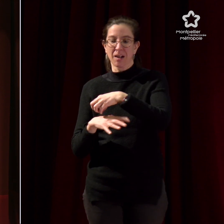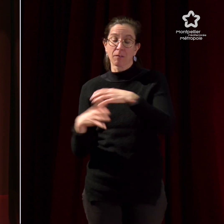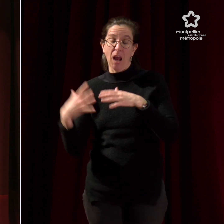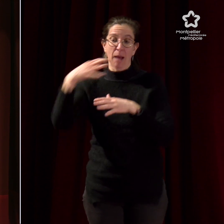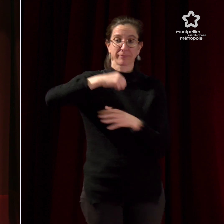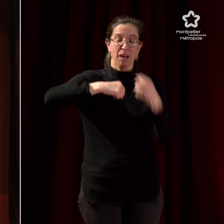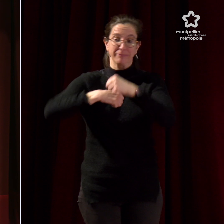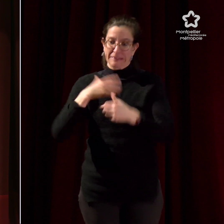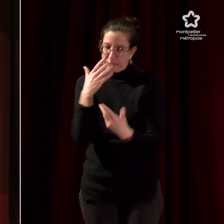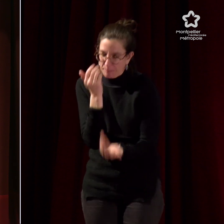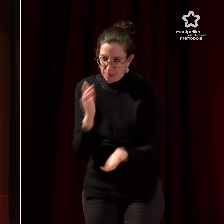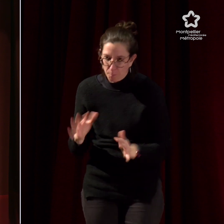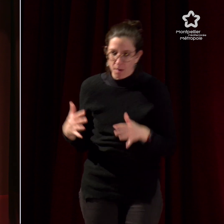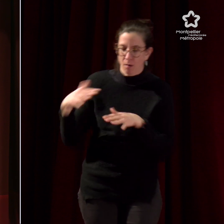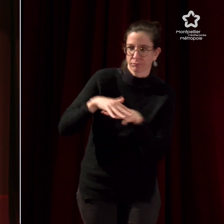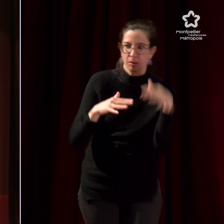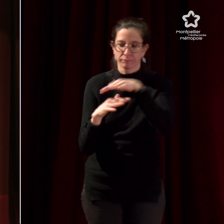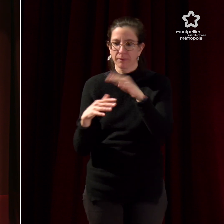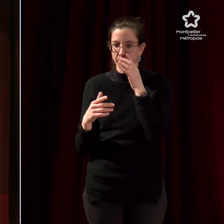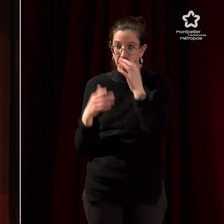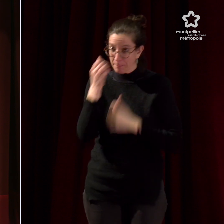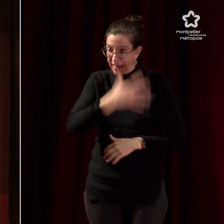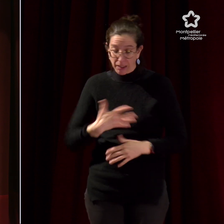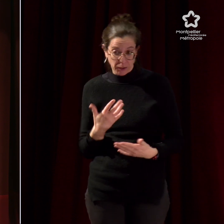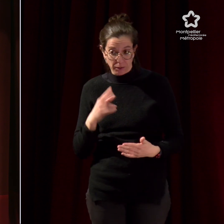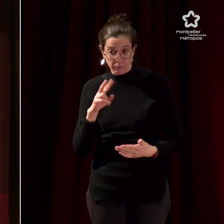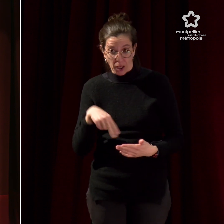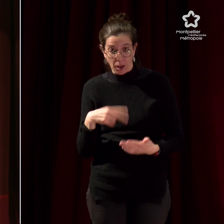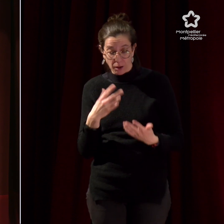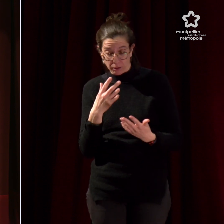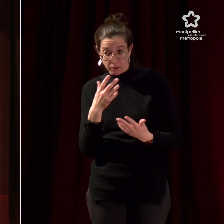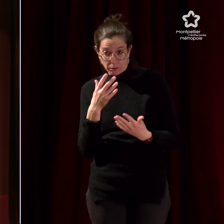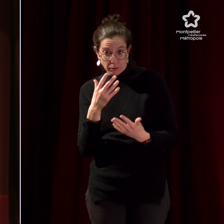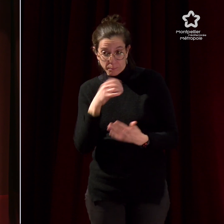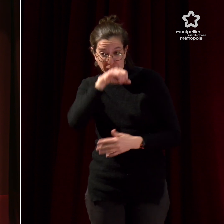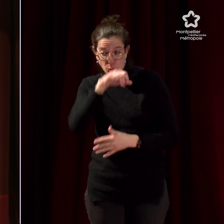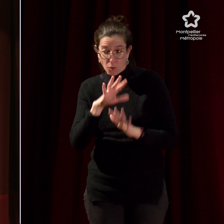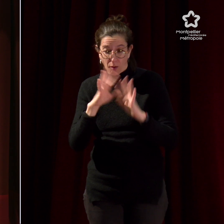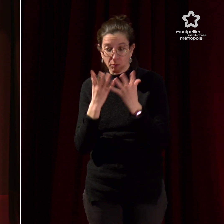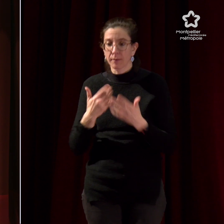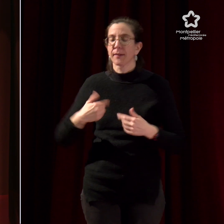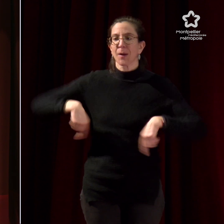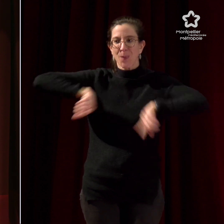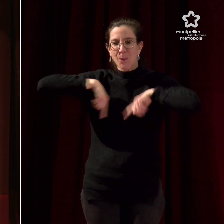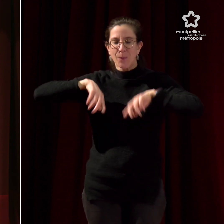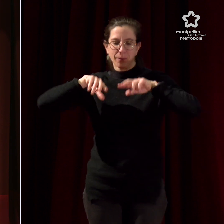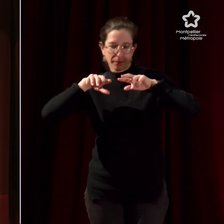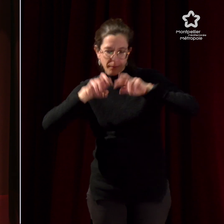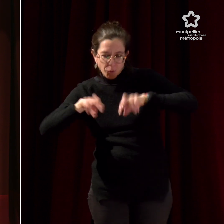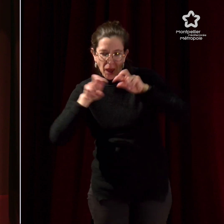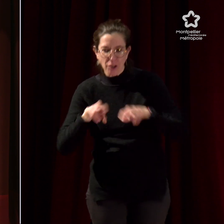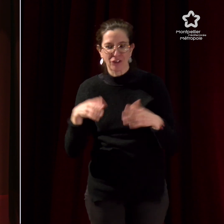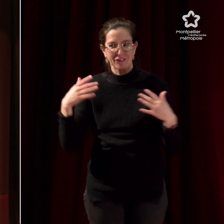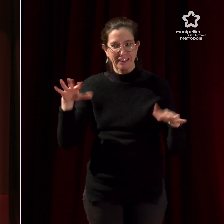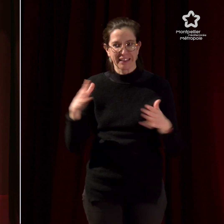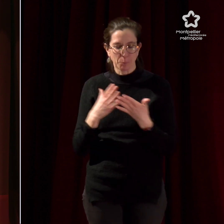tranché. Mais l'Amérique, c'est fascinant. Et nous, on a fait une étude sur les gens de la Terre de Feu, qui sont